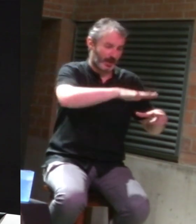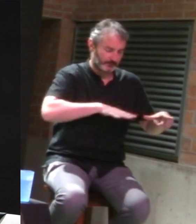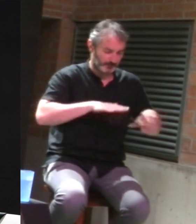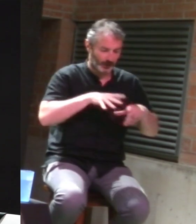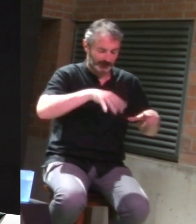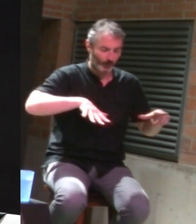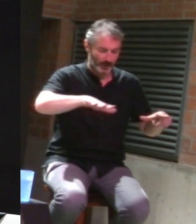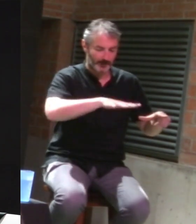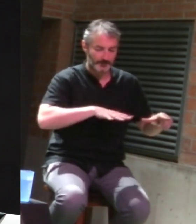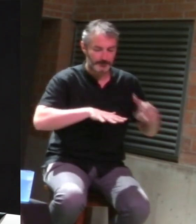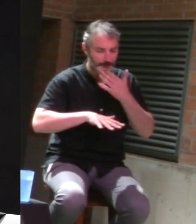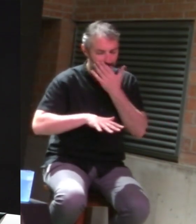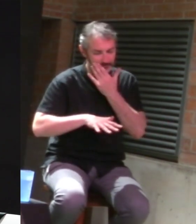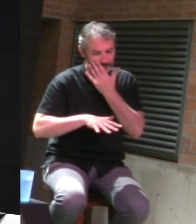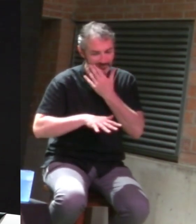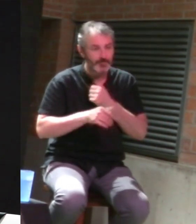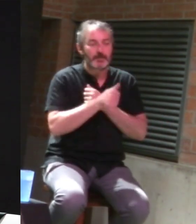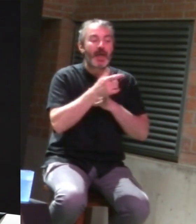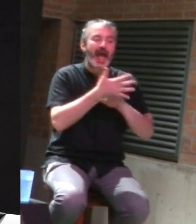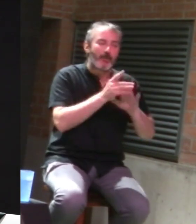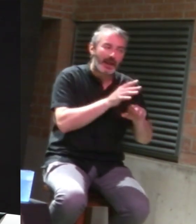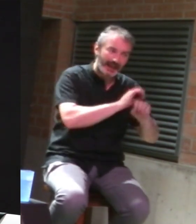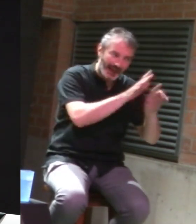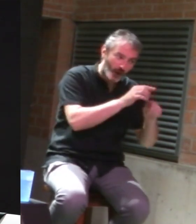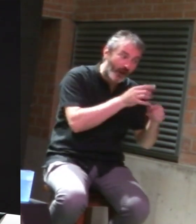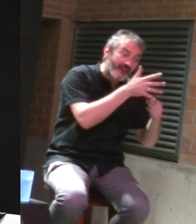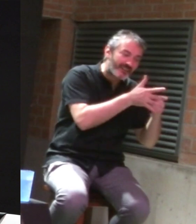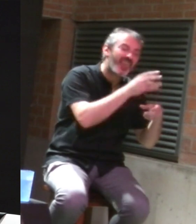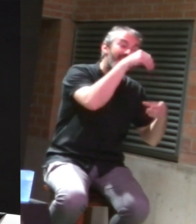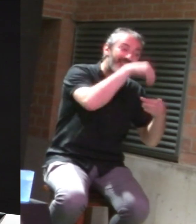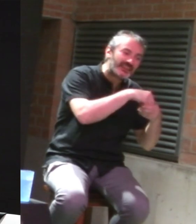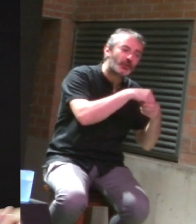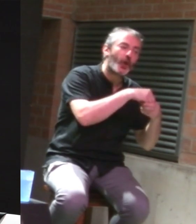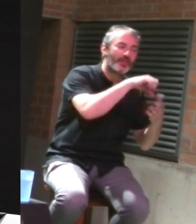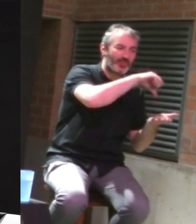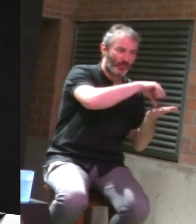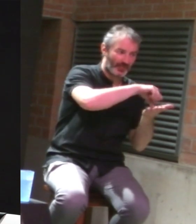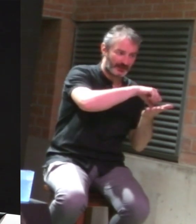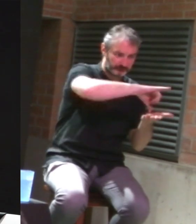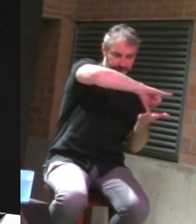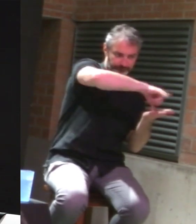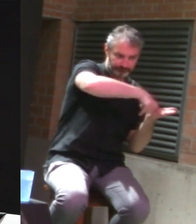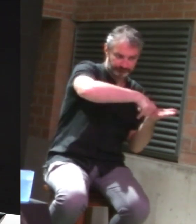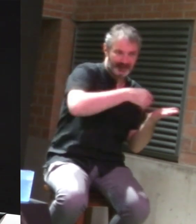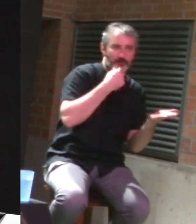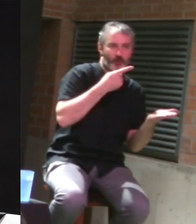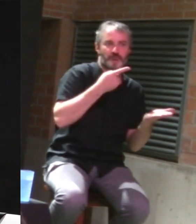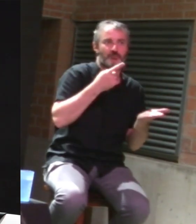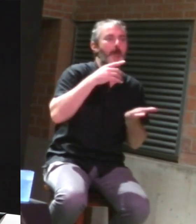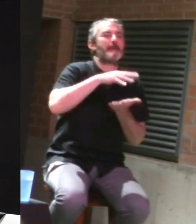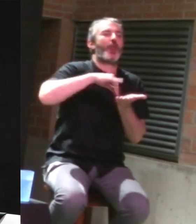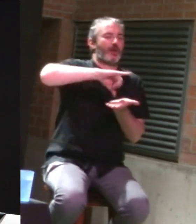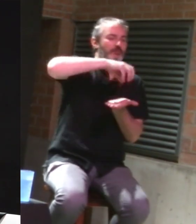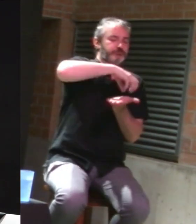bé, perquè una cosa seran les fàbriques que estan en nuclis urbans i les seves perifèries, seria el cas de tota la perifèria